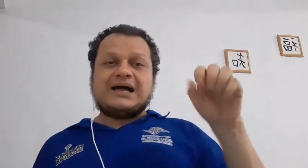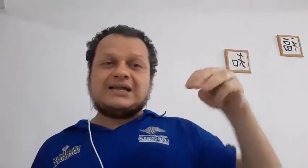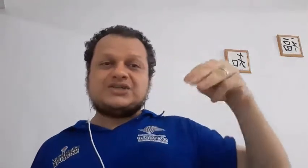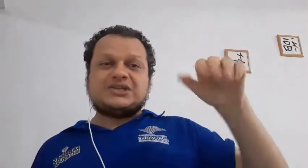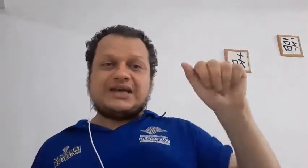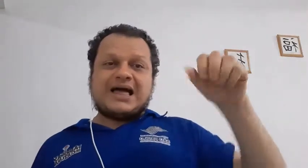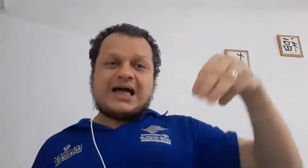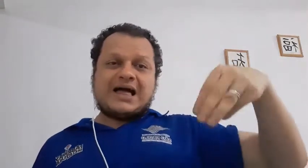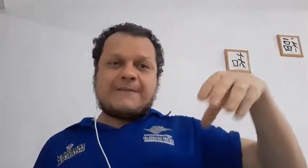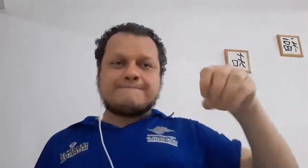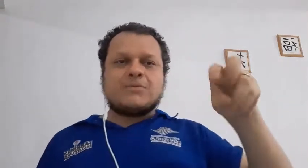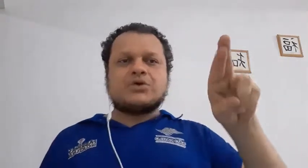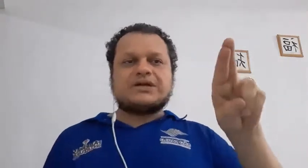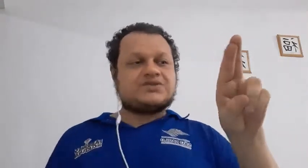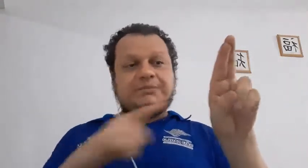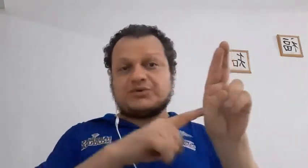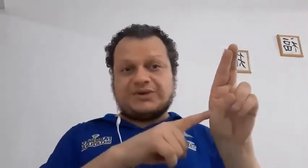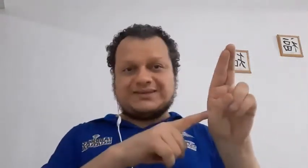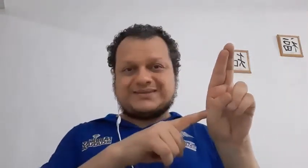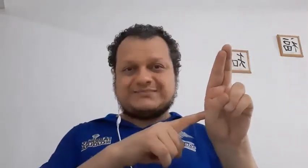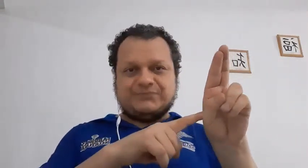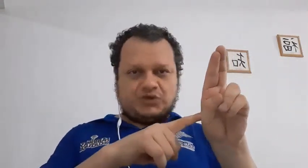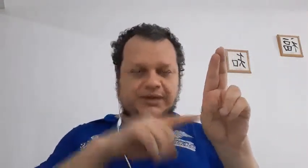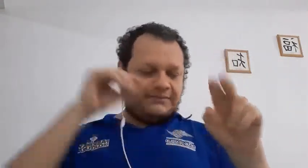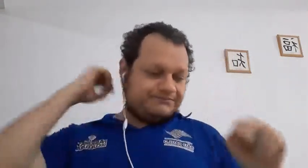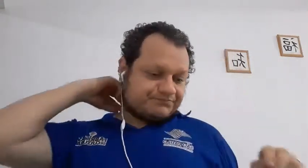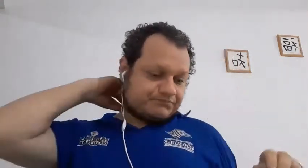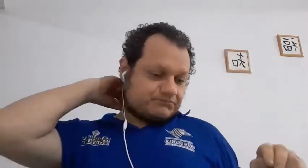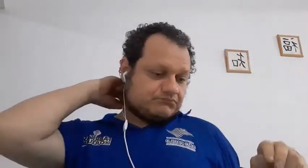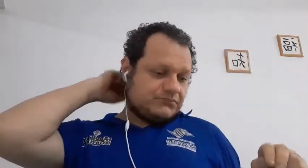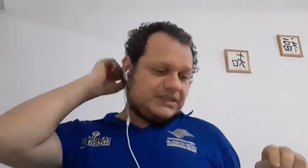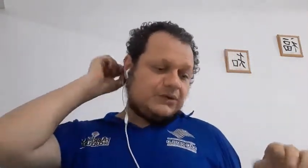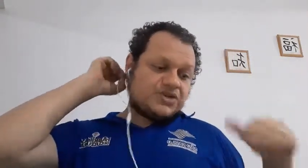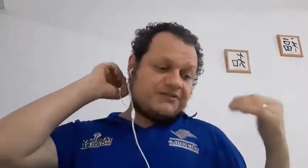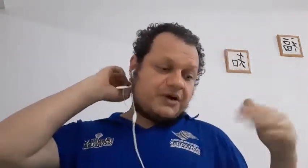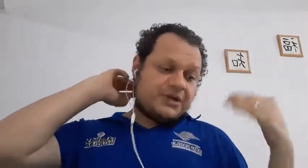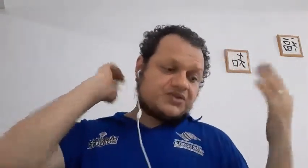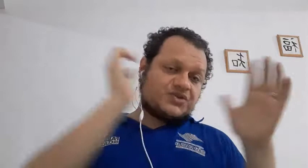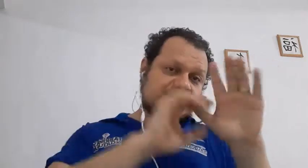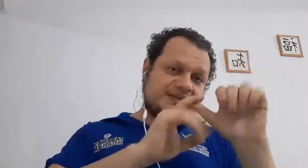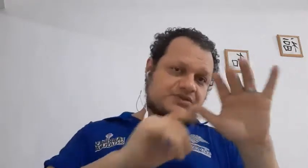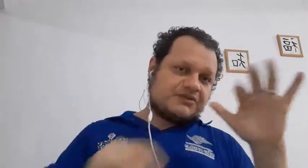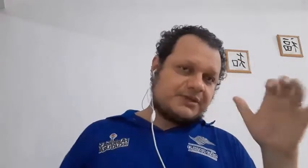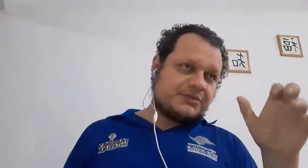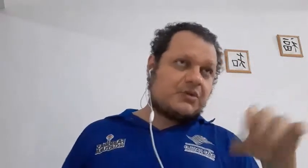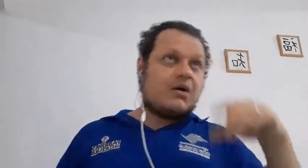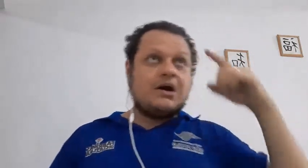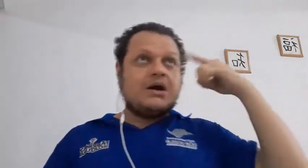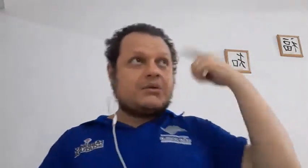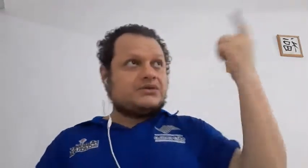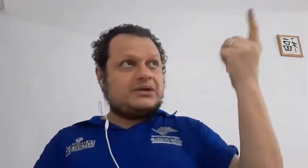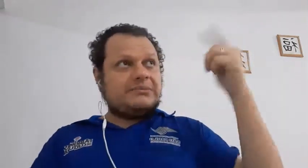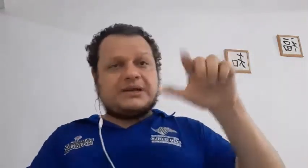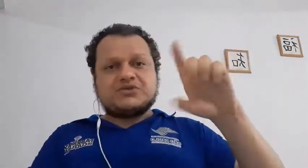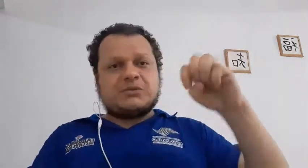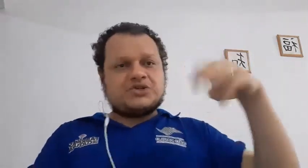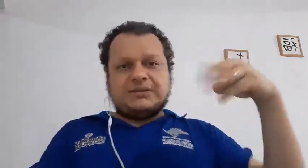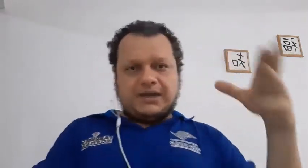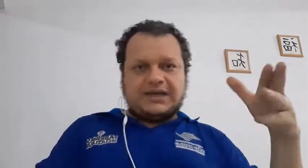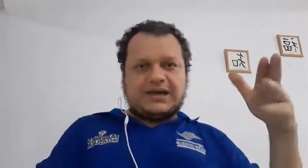de amor. Isso é português. Tudo bem? Então, de que forma nós utilizamos o alfabeto manual? Quando não lembramos o nome de Limeira ou